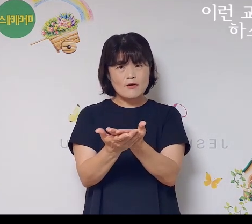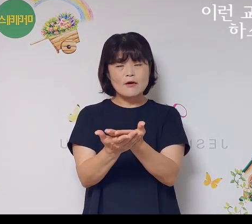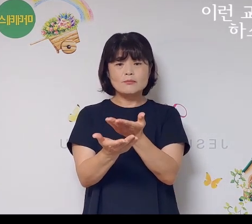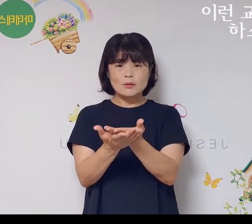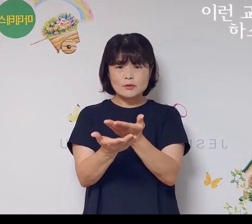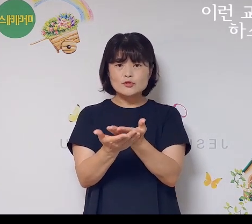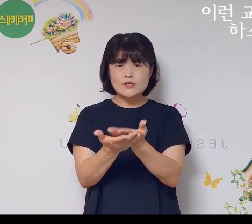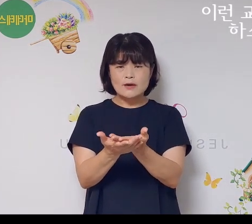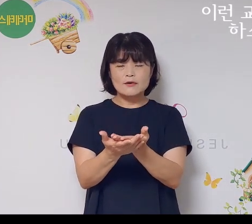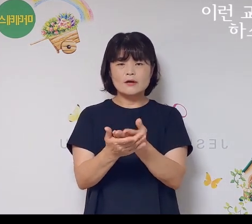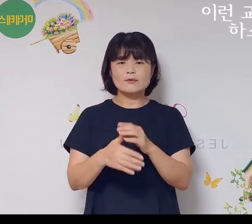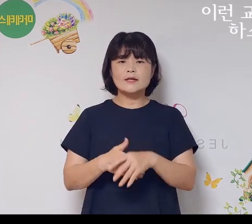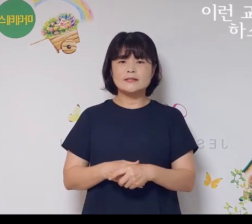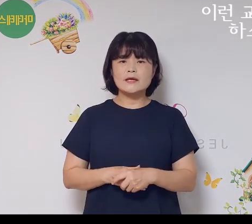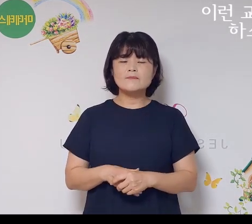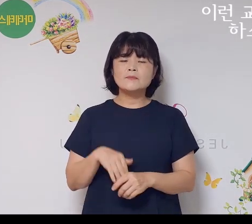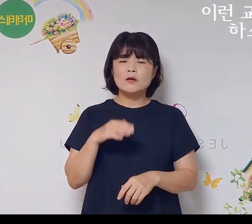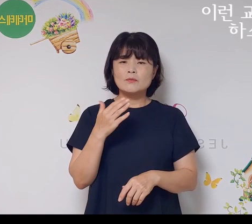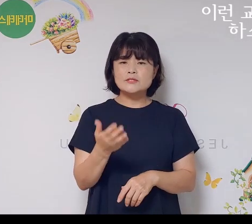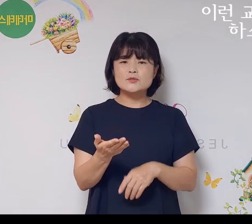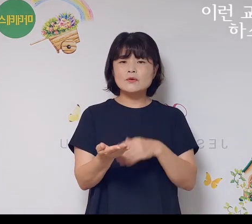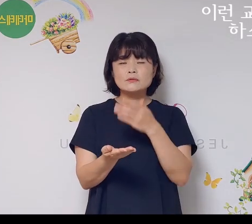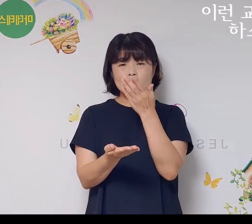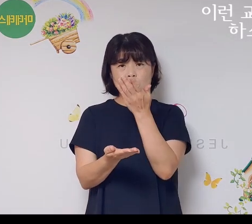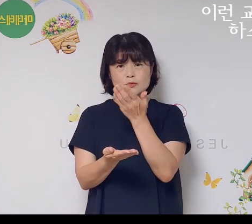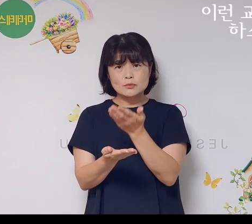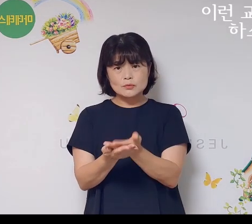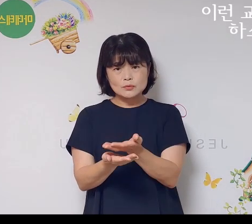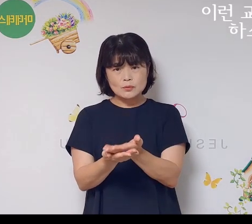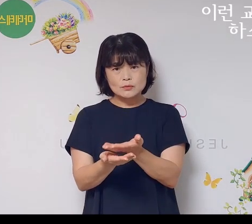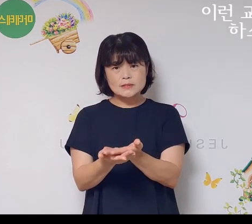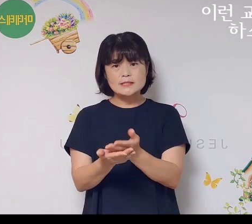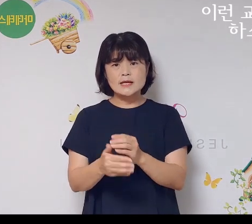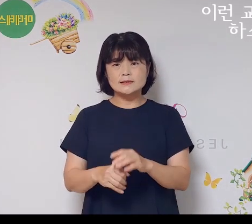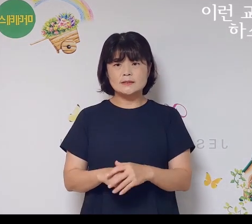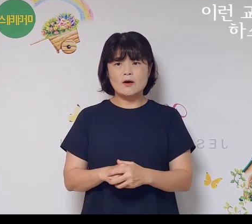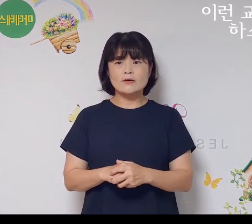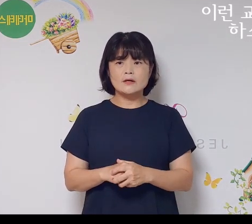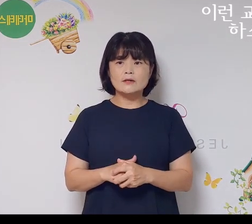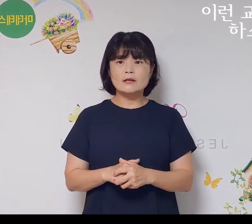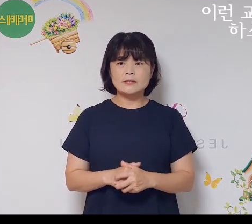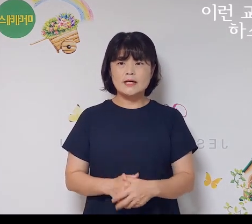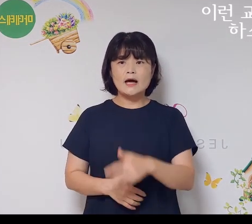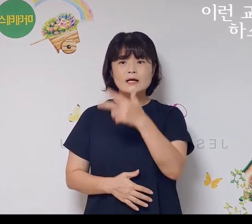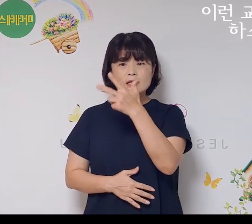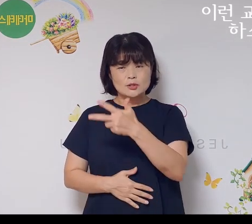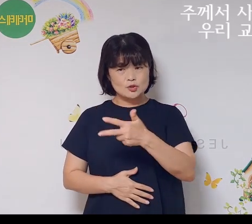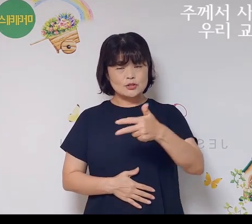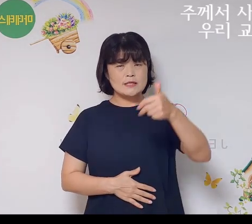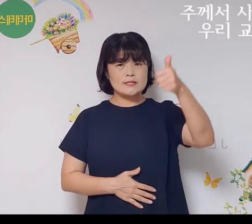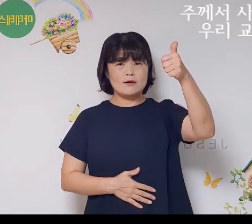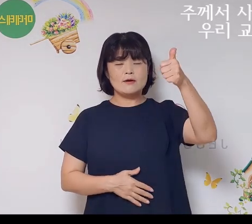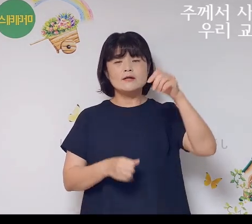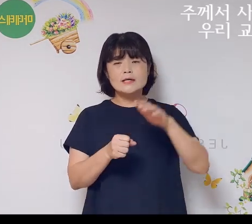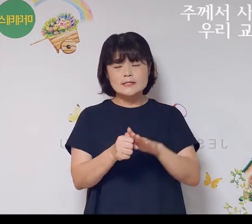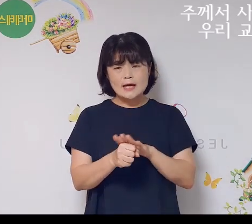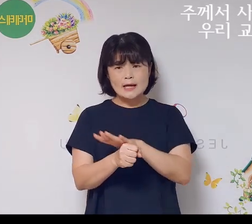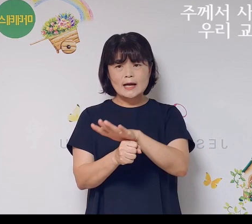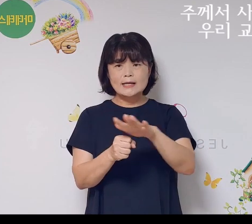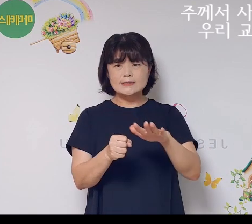주세요 라고 할 때 왼손, 오른손으로 톡톡 친다는 거 연결합니다. 주께서